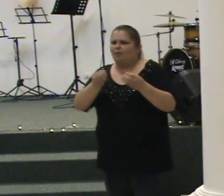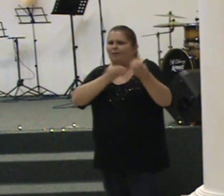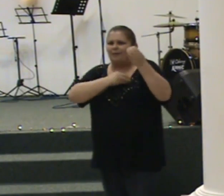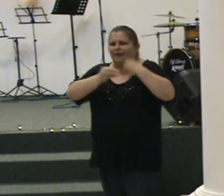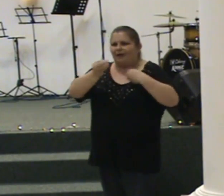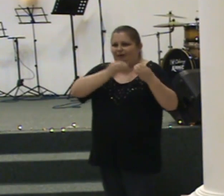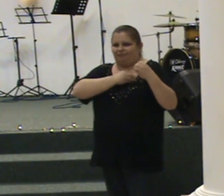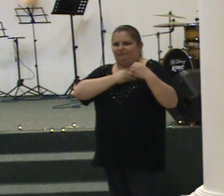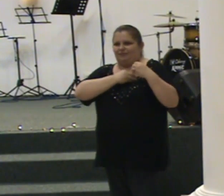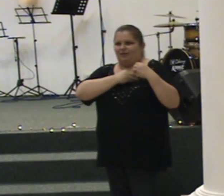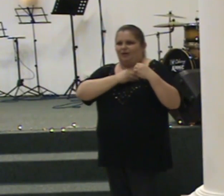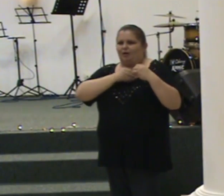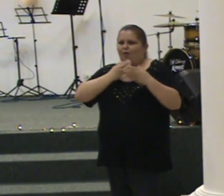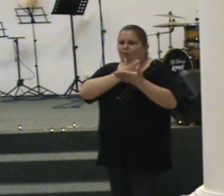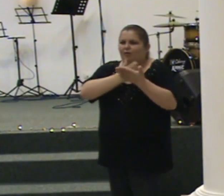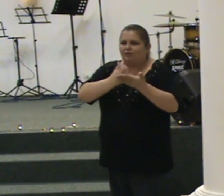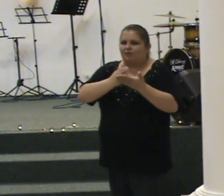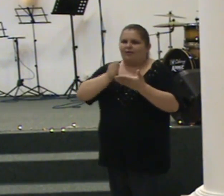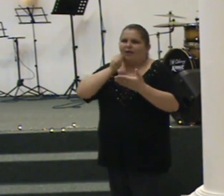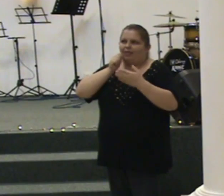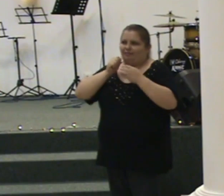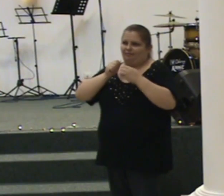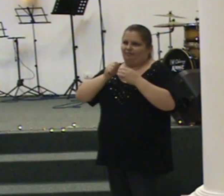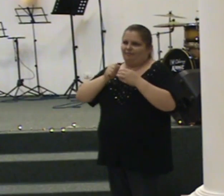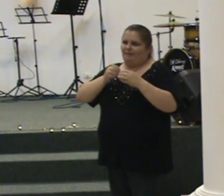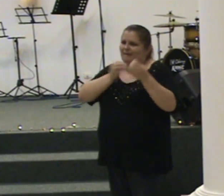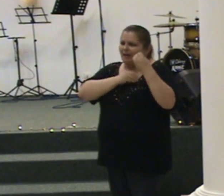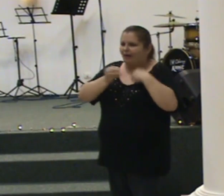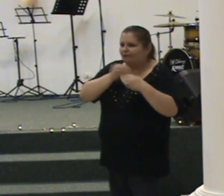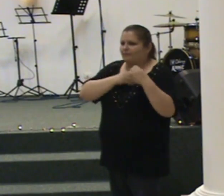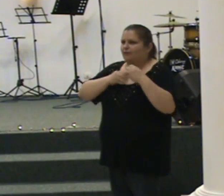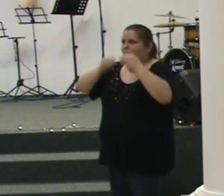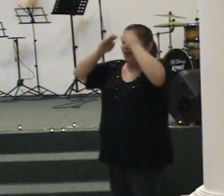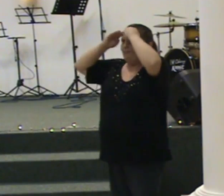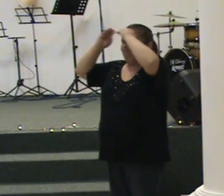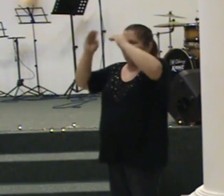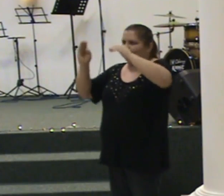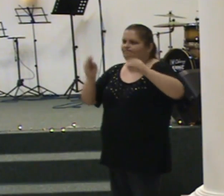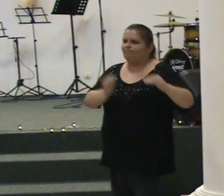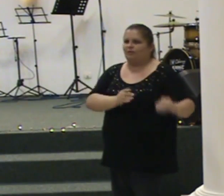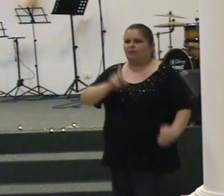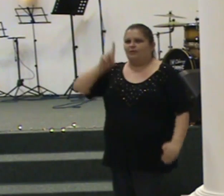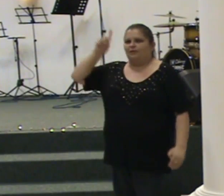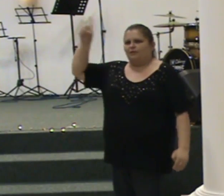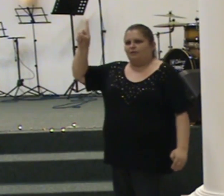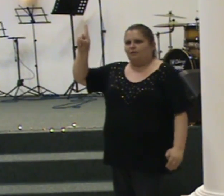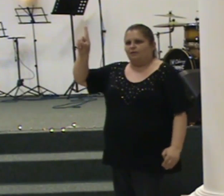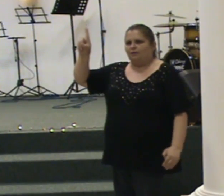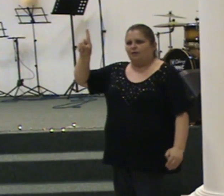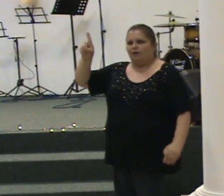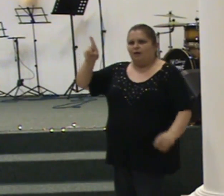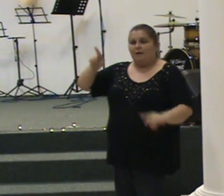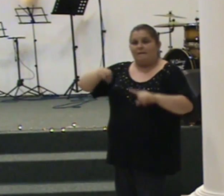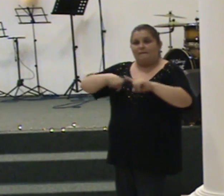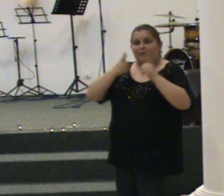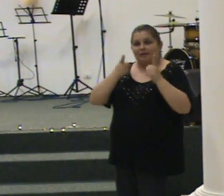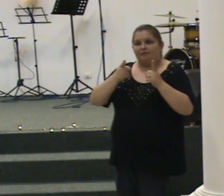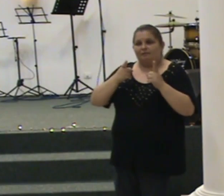de Adão, e o homem é a semente, então Maria tinha que ser virgem,